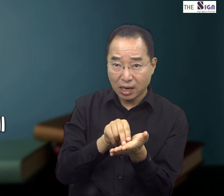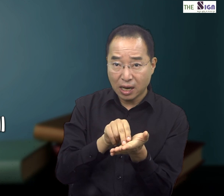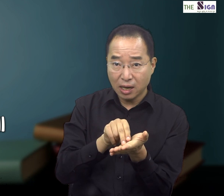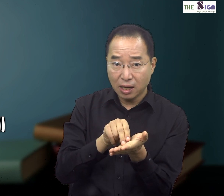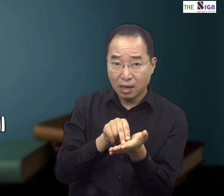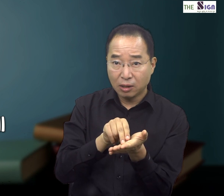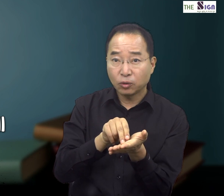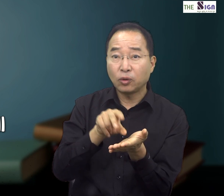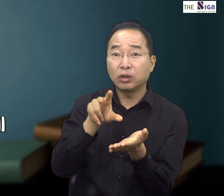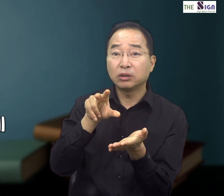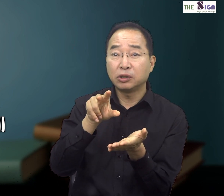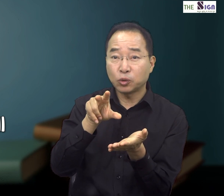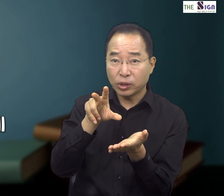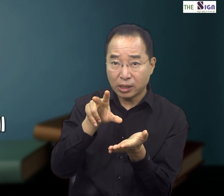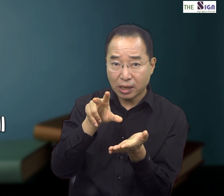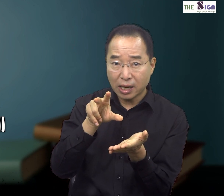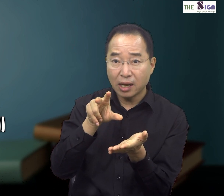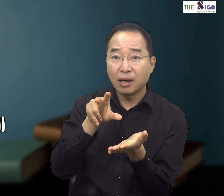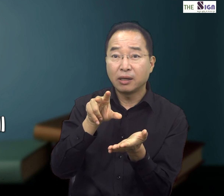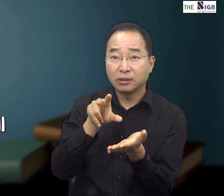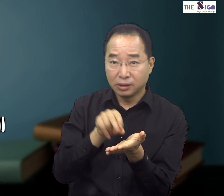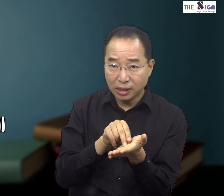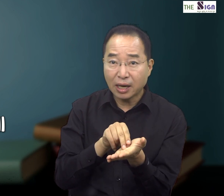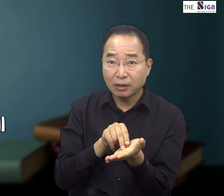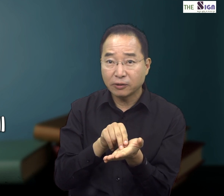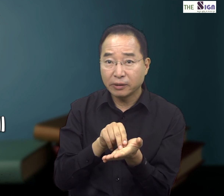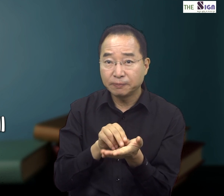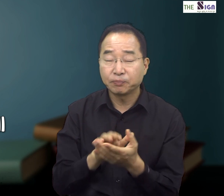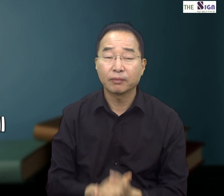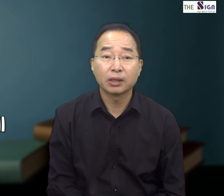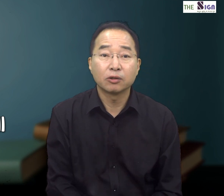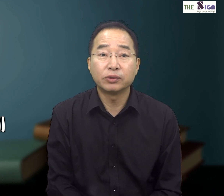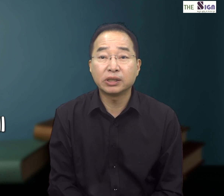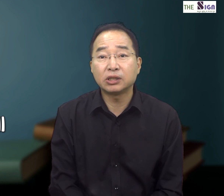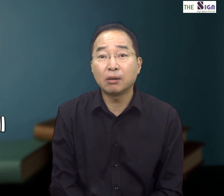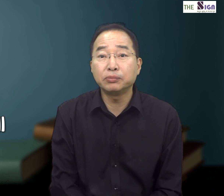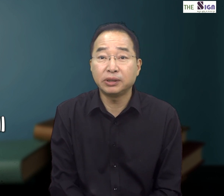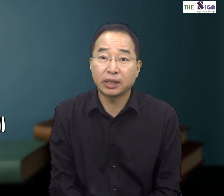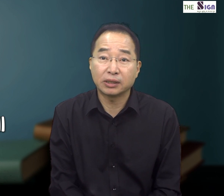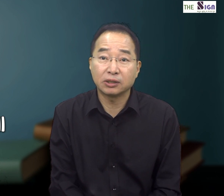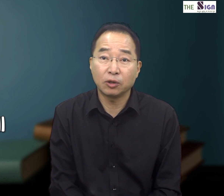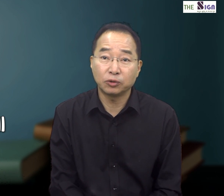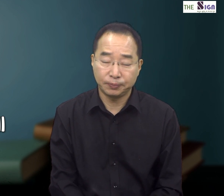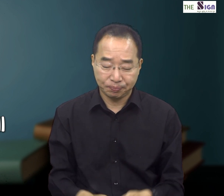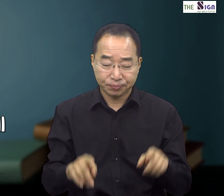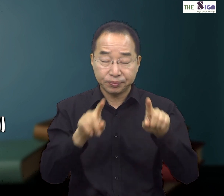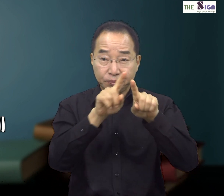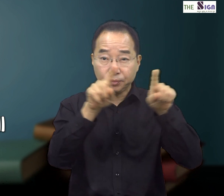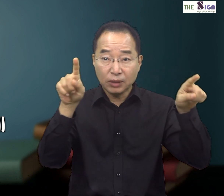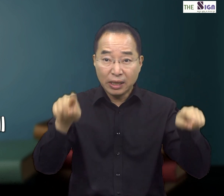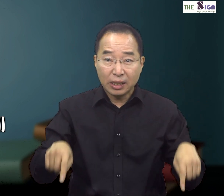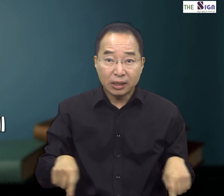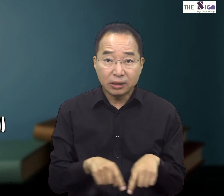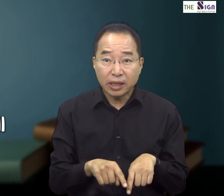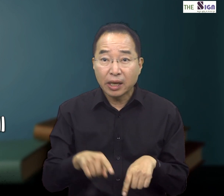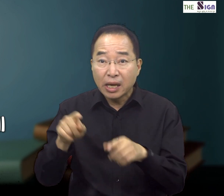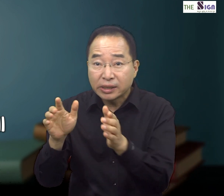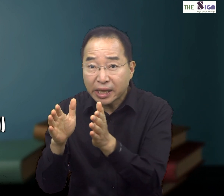책에다가 또는 그 종이에다가 넣는다라는 거예요. 우리 시험 문제 같은 경우는 있는데 책에